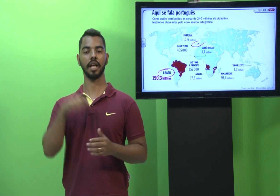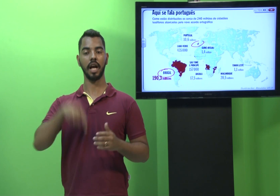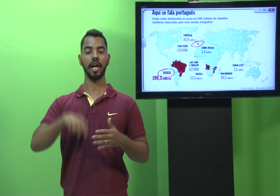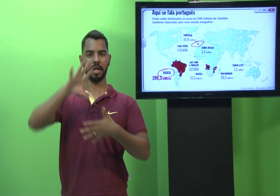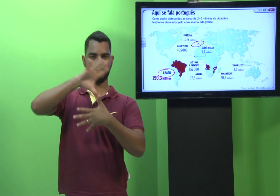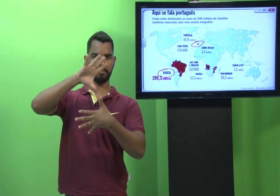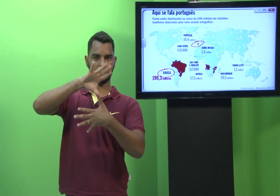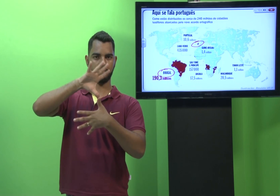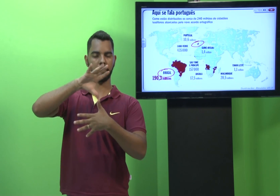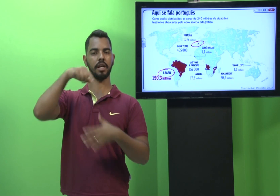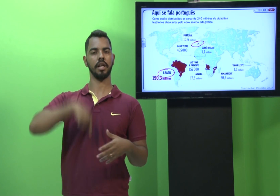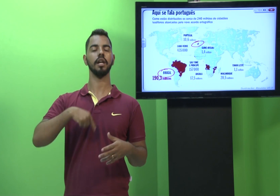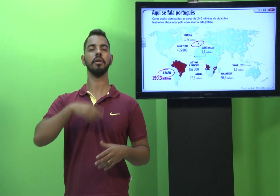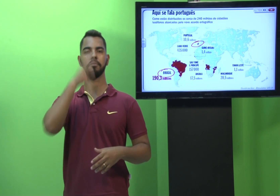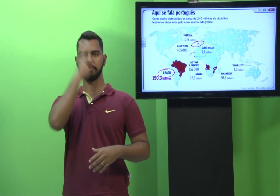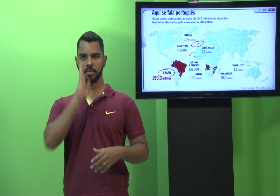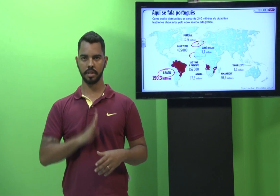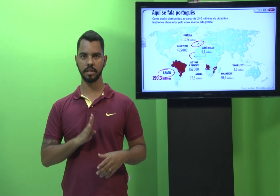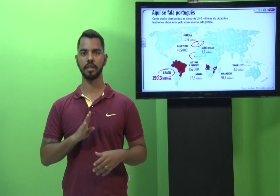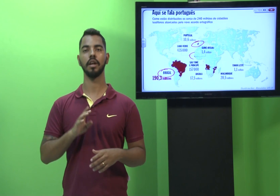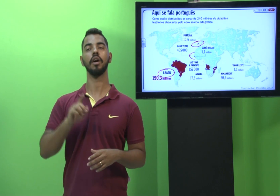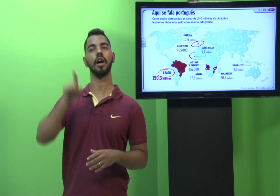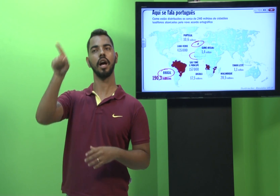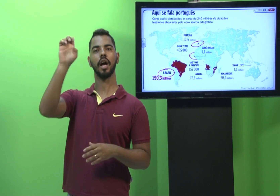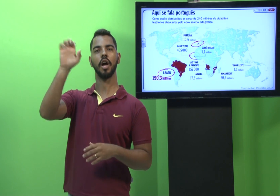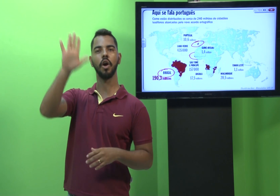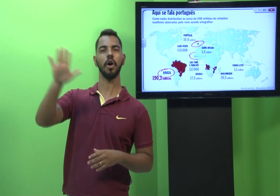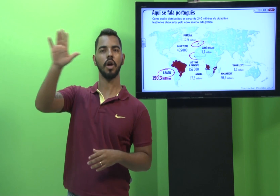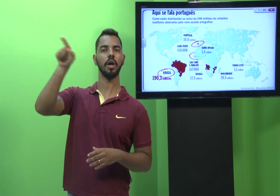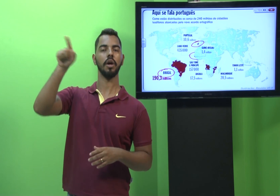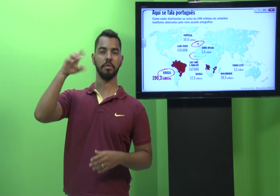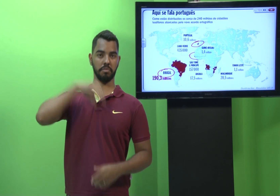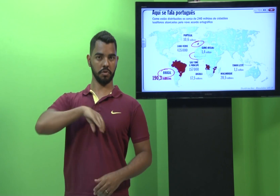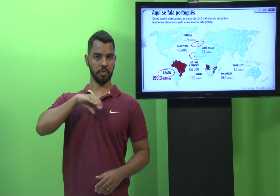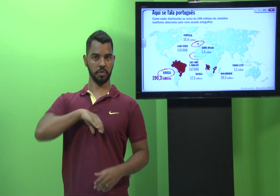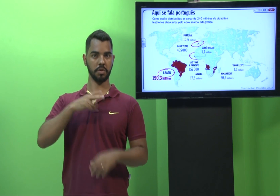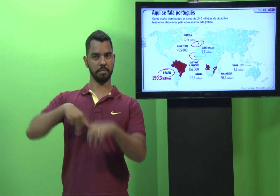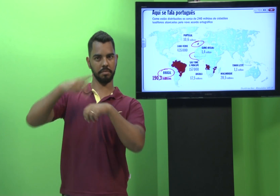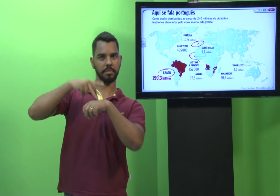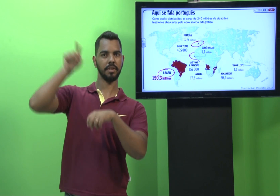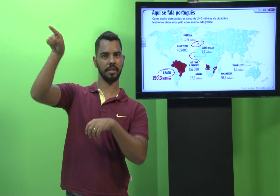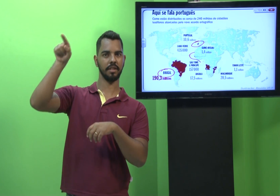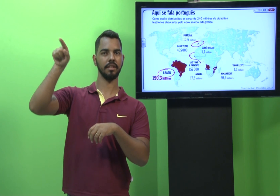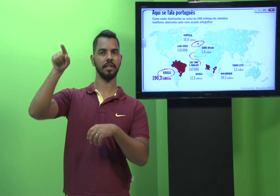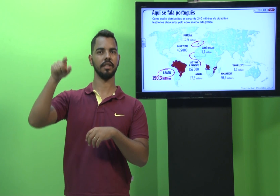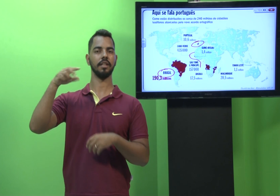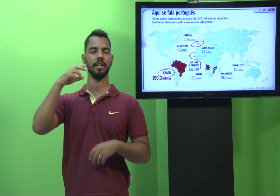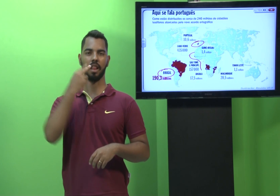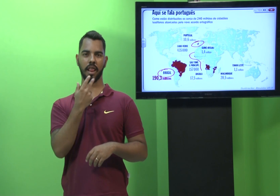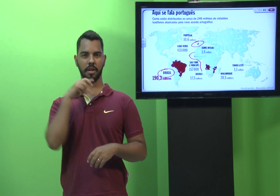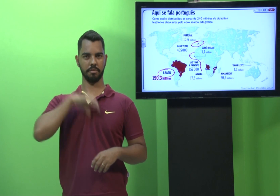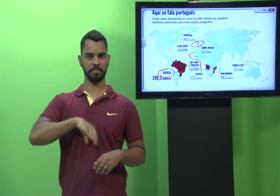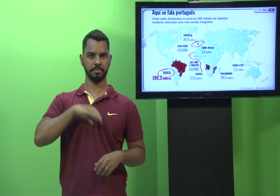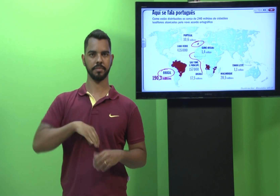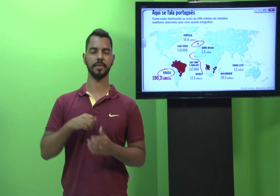Portugal com as ilhas, na África nós temos Cabo Verde, Guiné-Bissau, São Tomé e